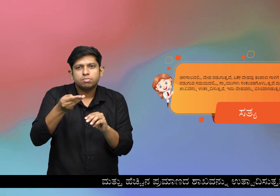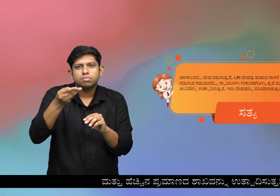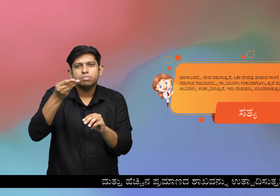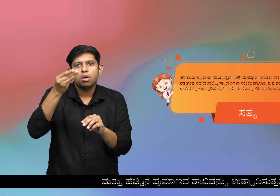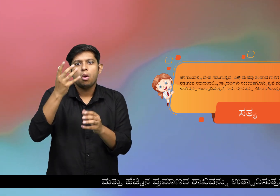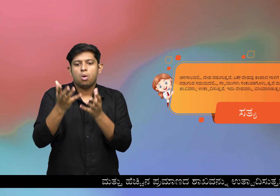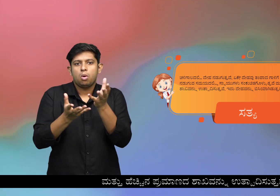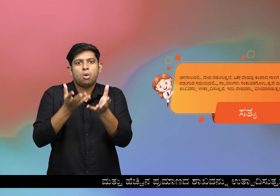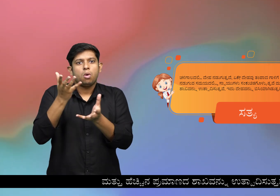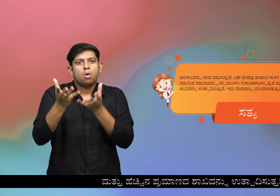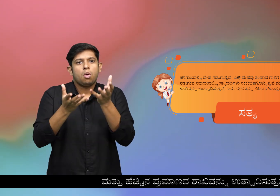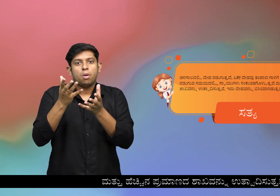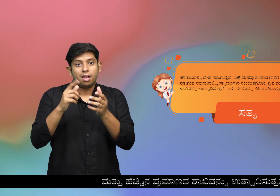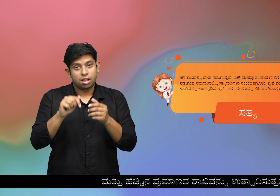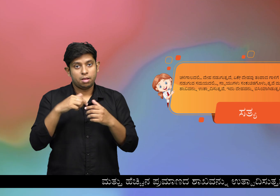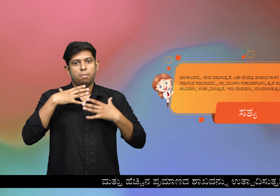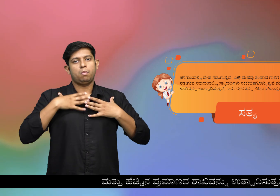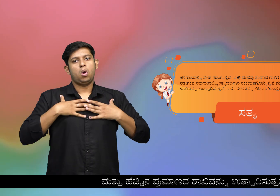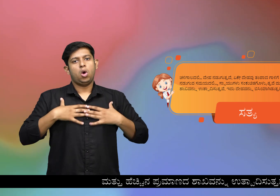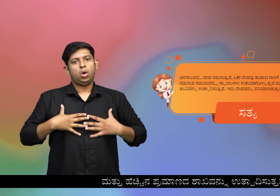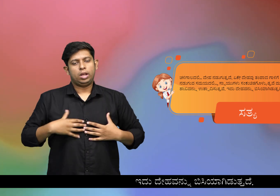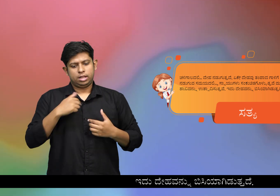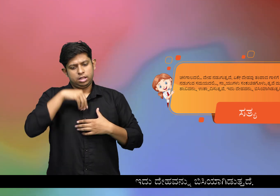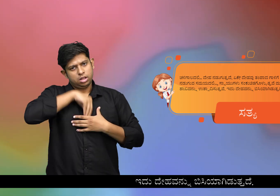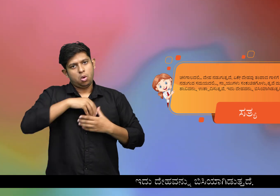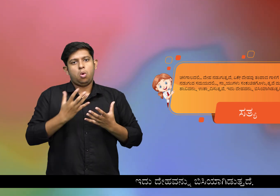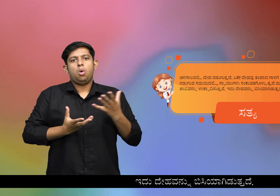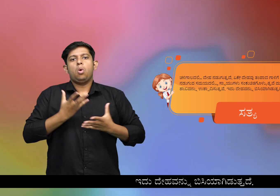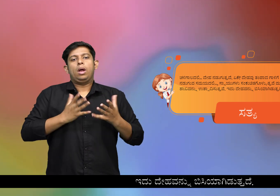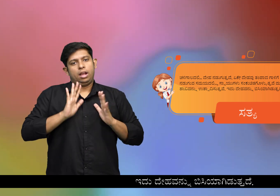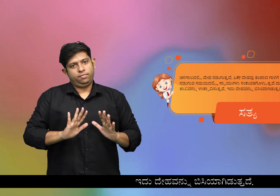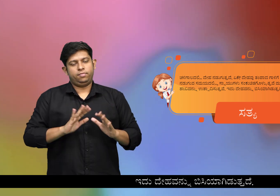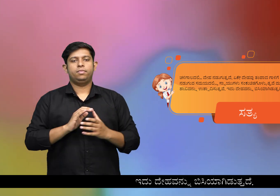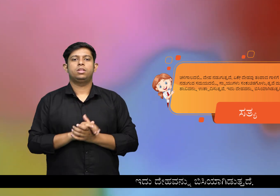ಇದು ದೇಹವನ್ನು ಬಿಸಿಯಾಗಿಡುತ್ತವೆ.